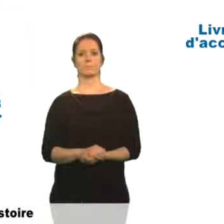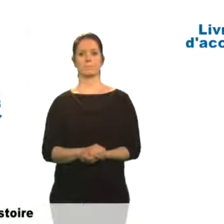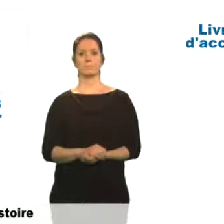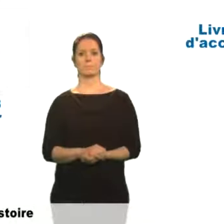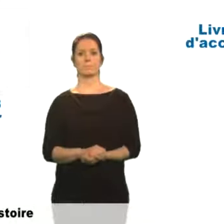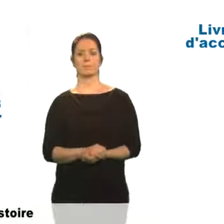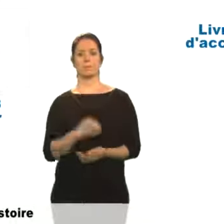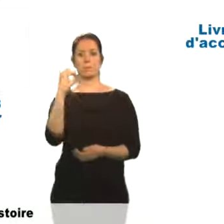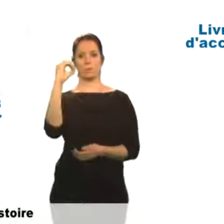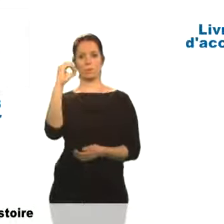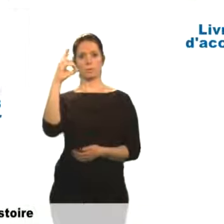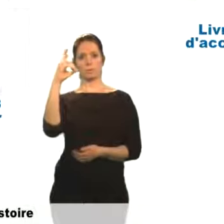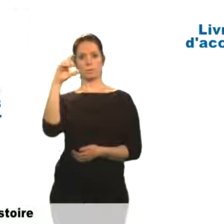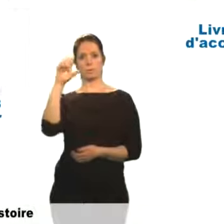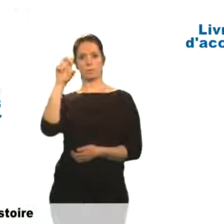Audeyren, 1977.